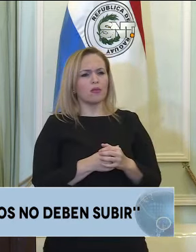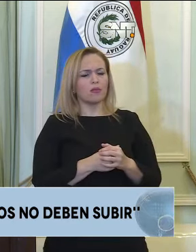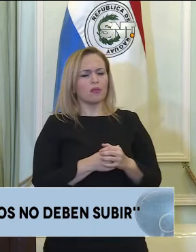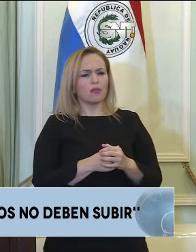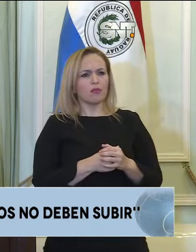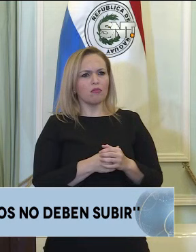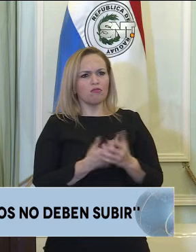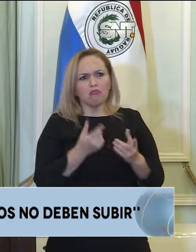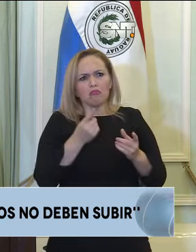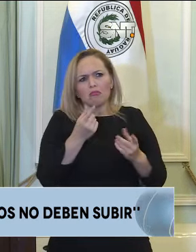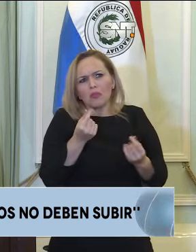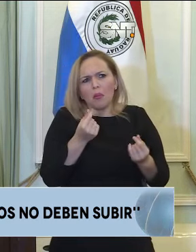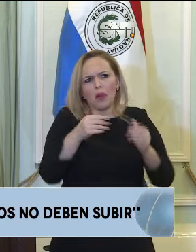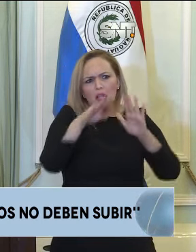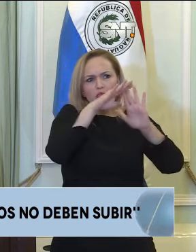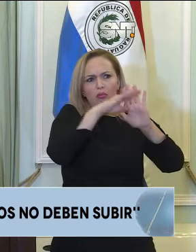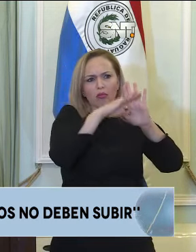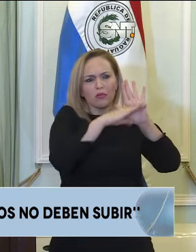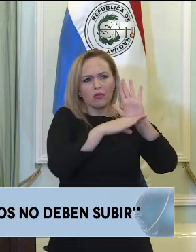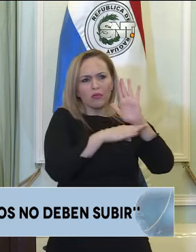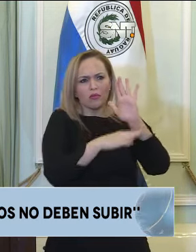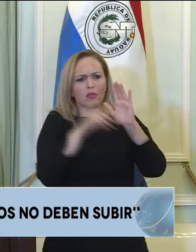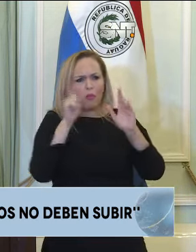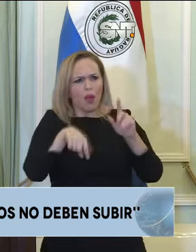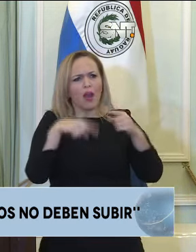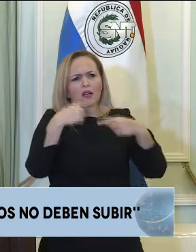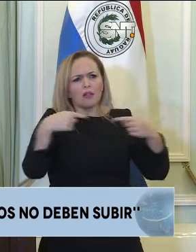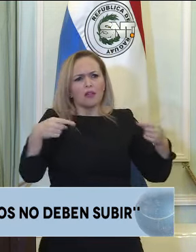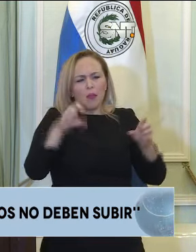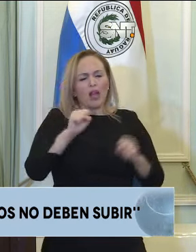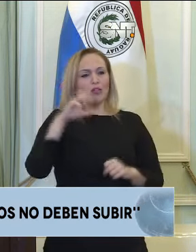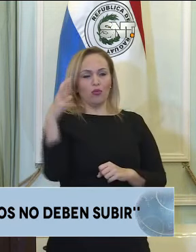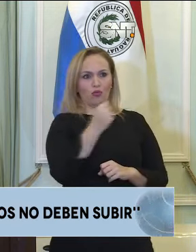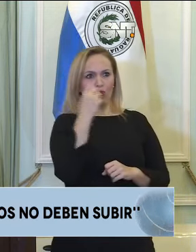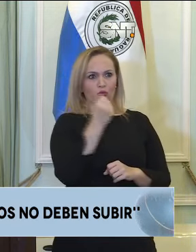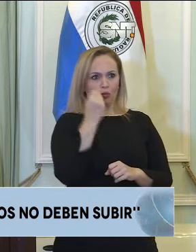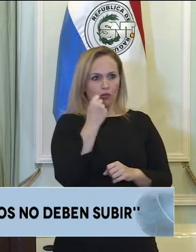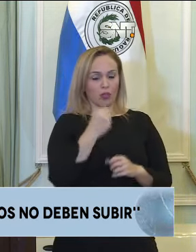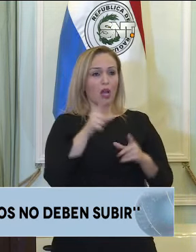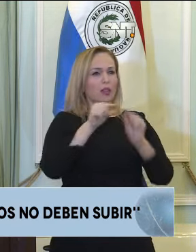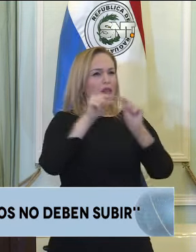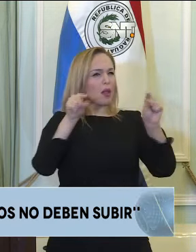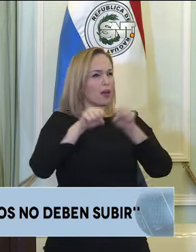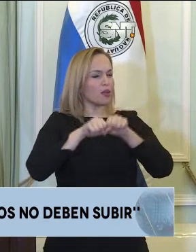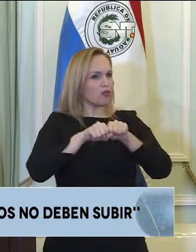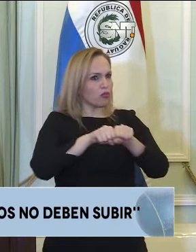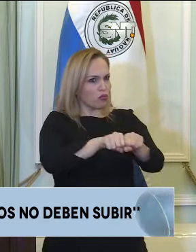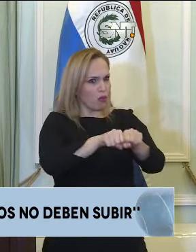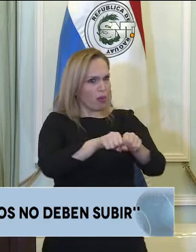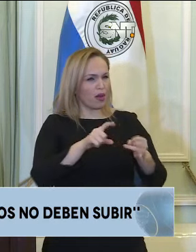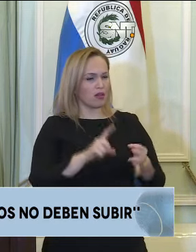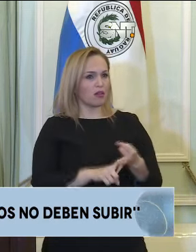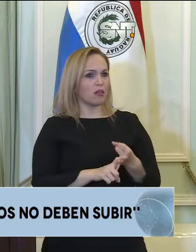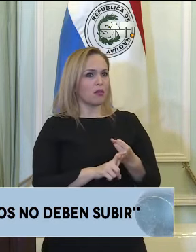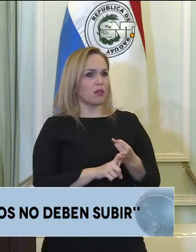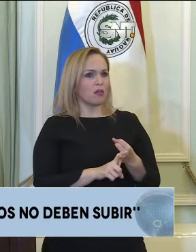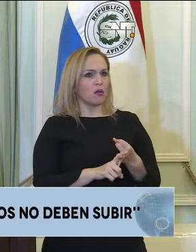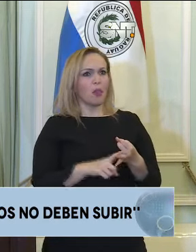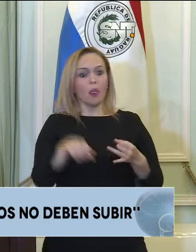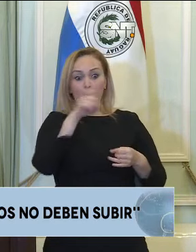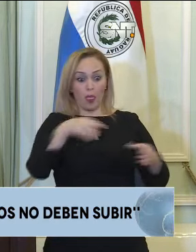la tabla de precios que estableció dinamiza para productos sensibles. En cuanto a los supermercados, nosotros, por ejemplo, de la